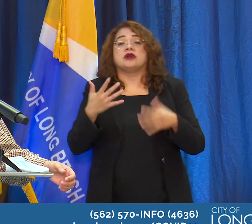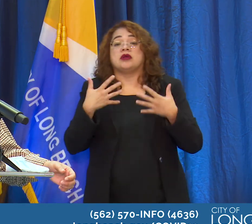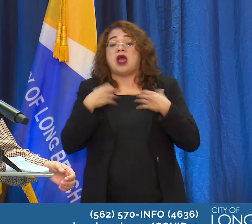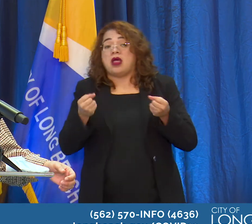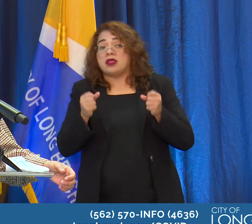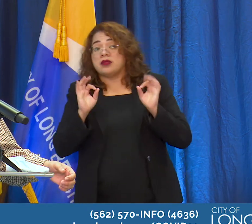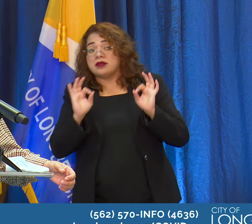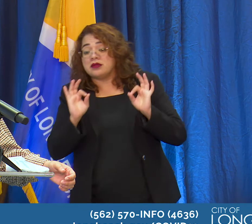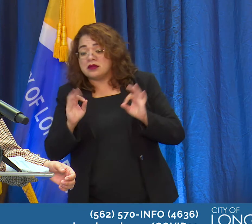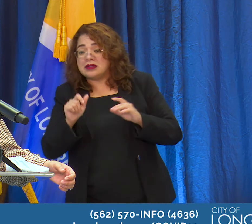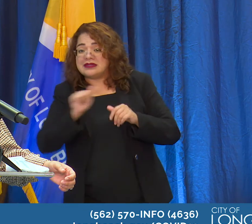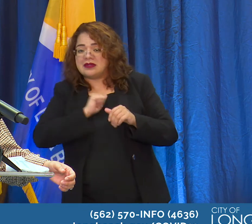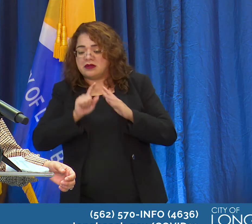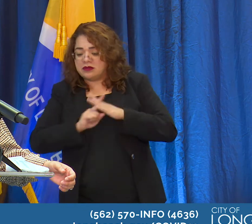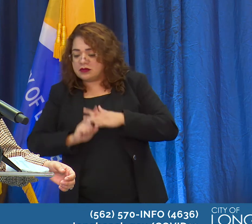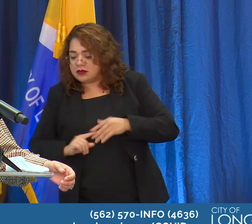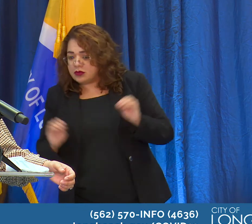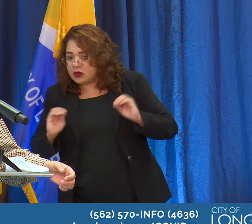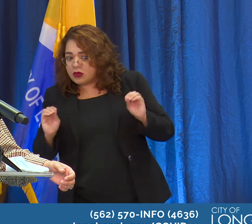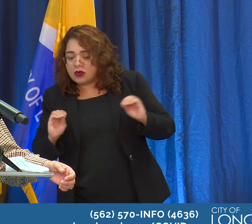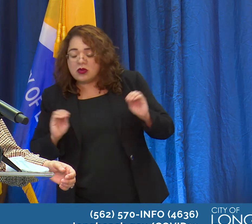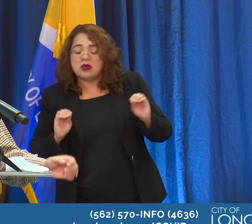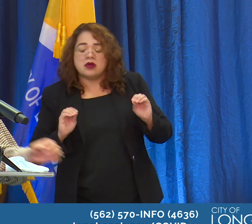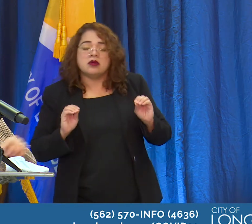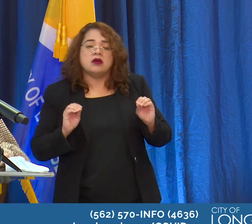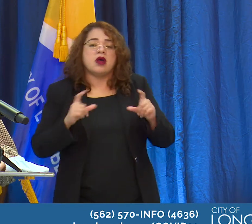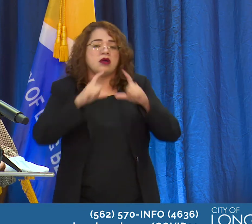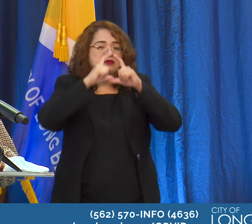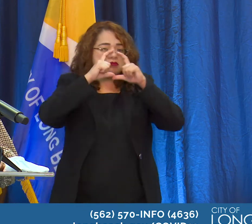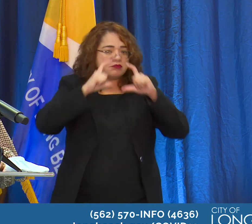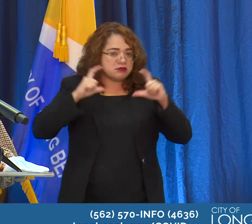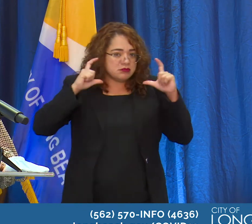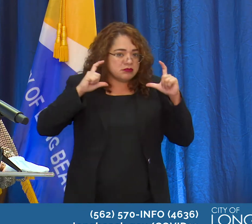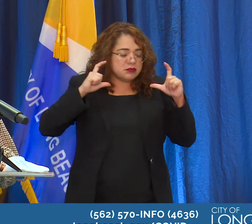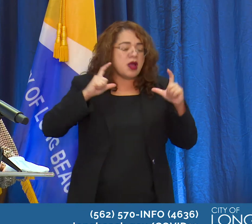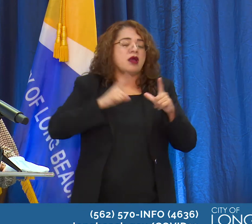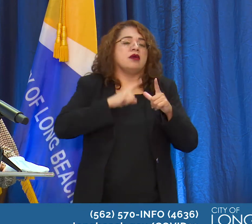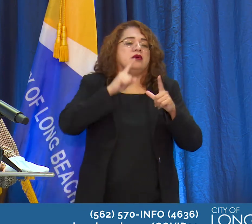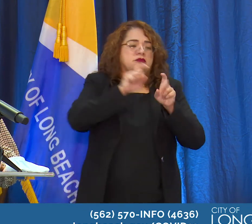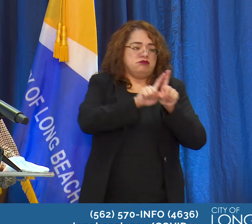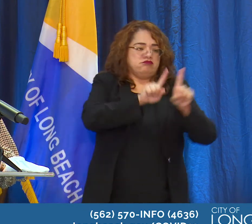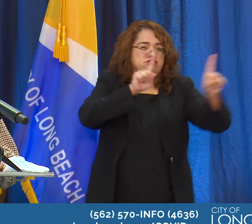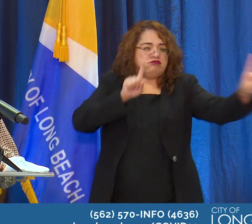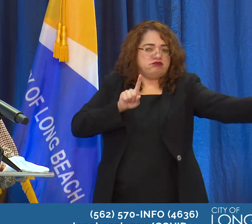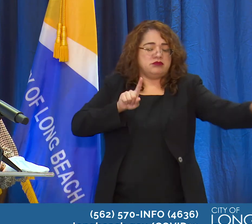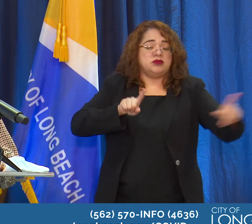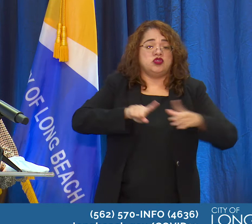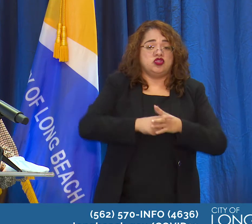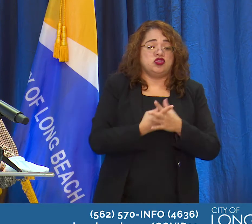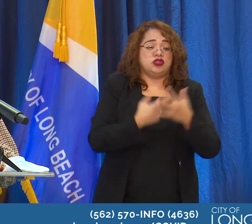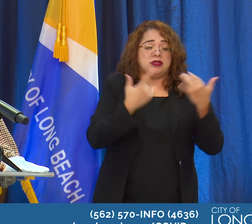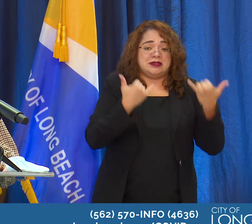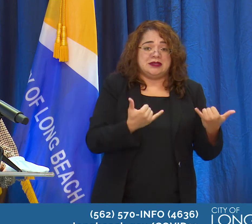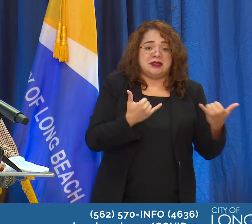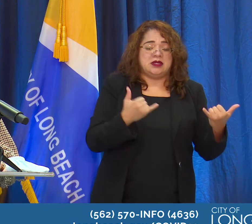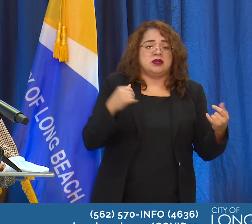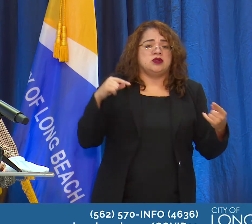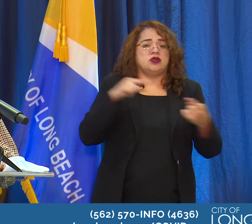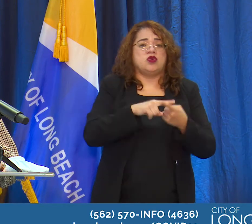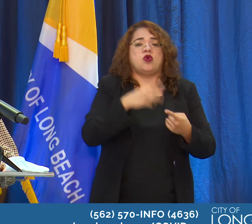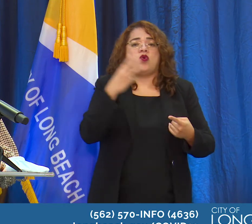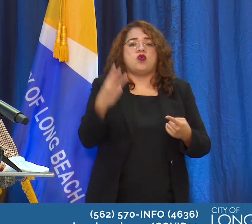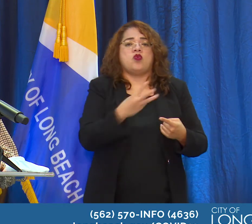requisito de cubrirse la cara. Los centros de enfriamiento estarán abiertos desde hoy hasta el miércoles, desde